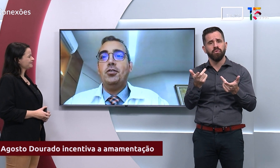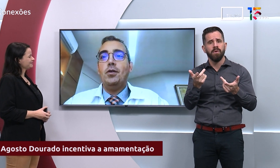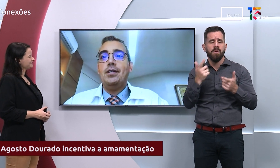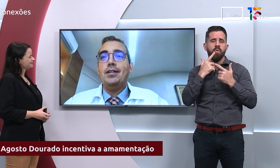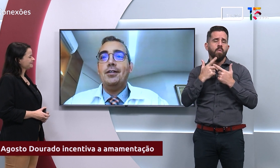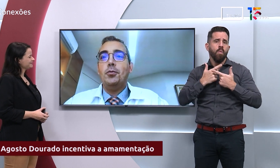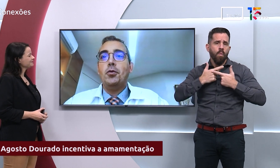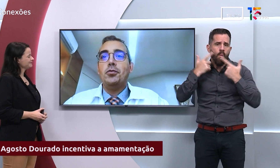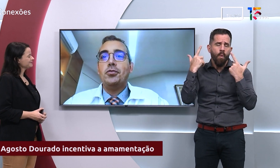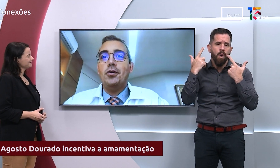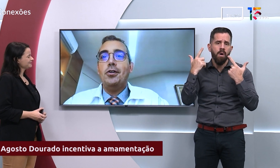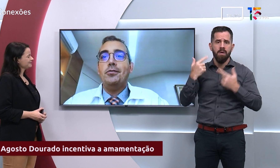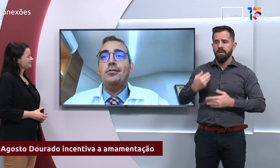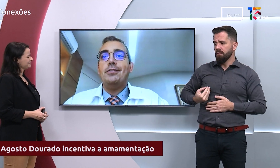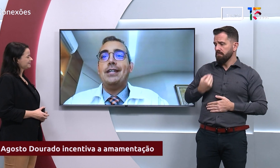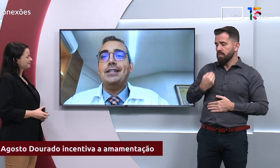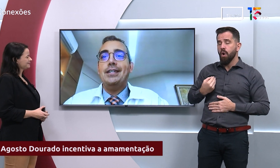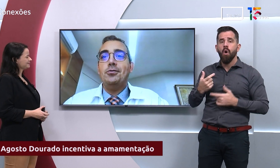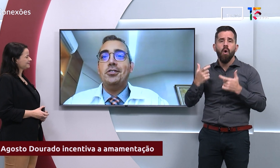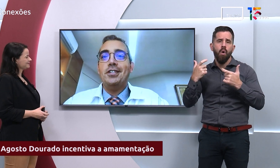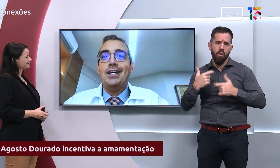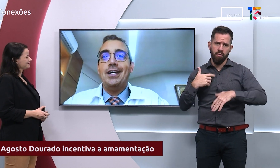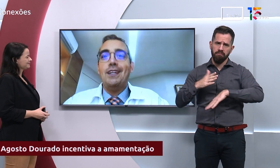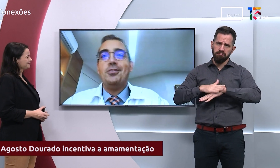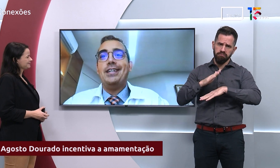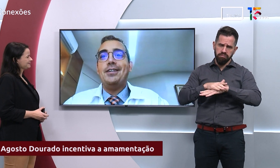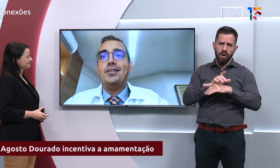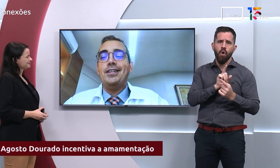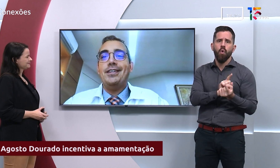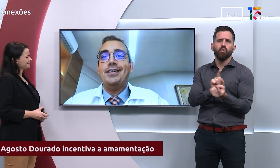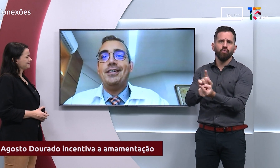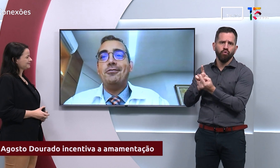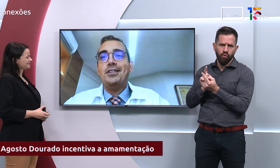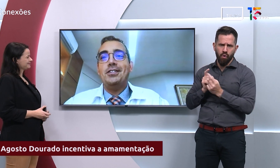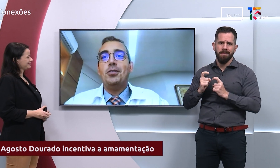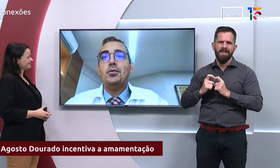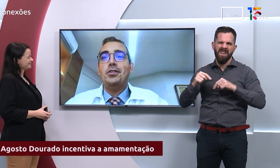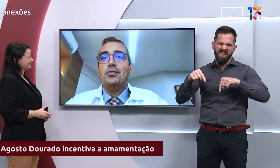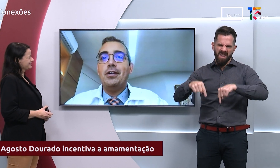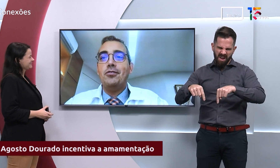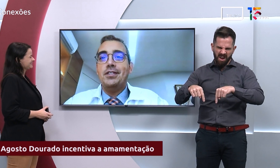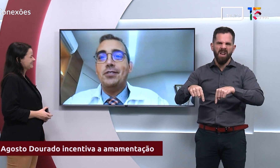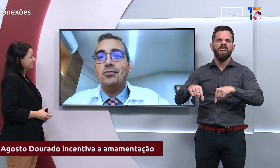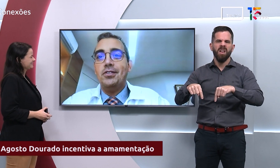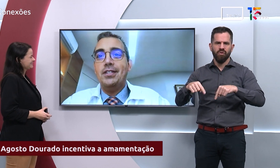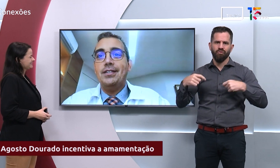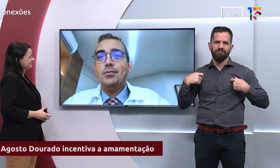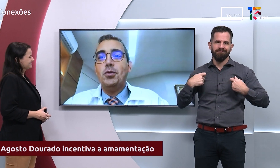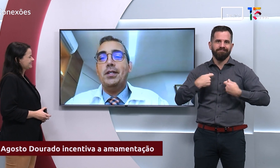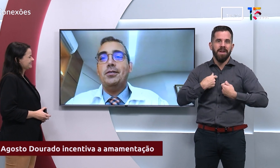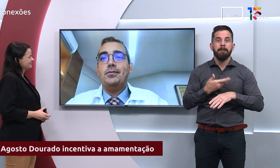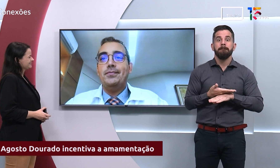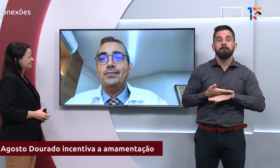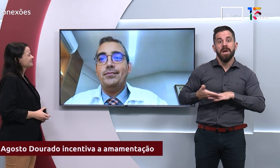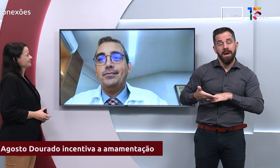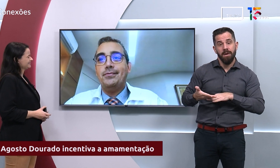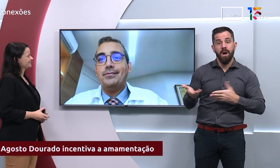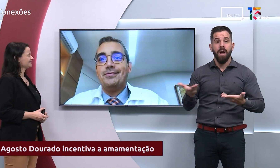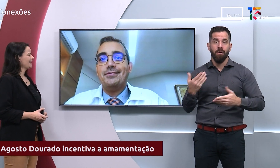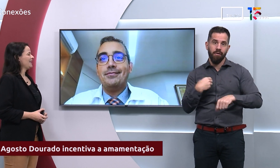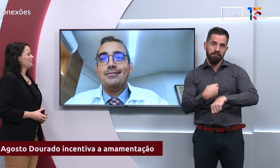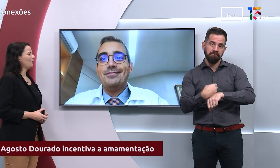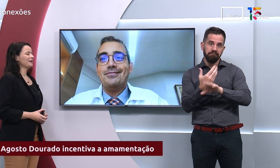sem barba. Estou aqui no meu consultório, atendendo de jaleco, sentado aqui em frente ao monitor e conversando com vocês nesse